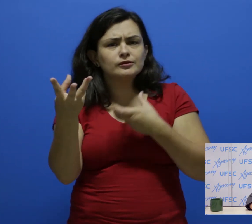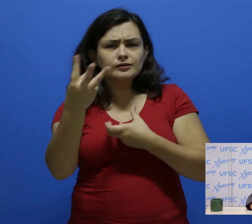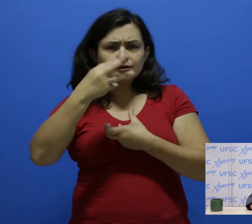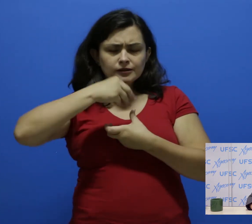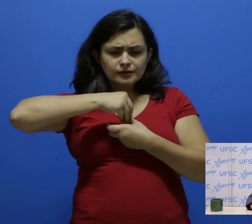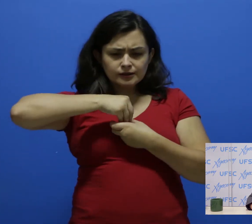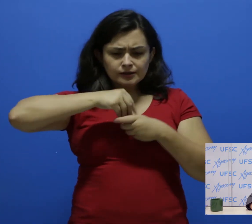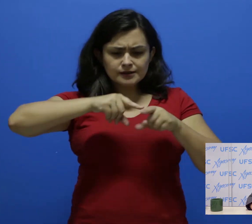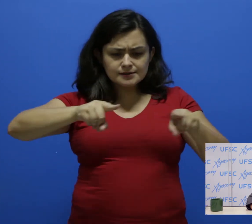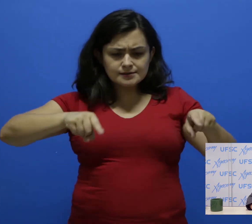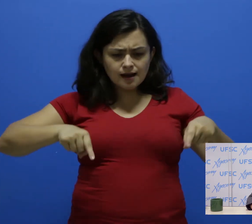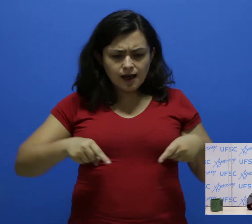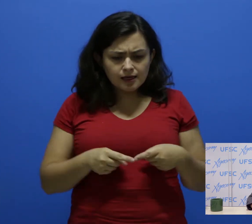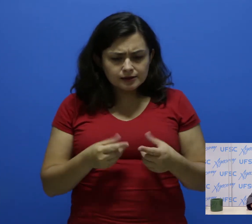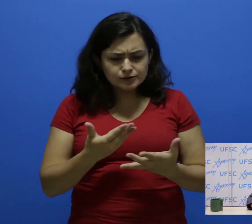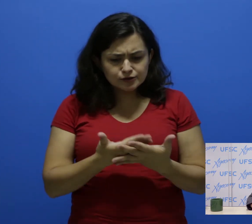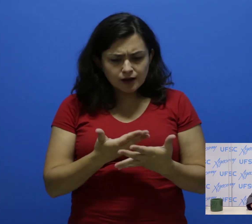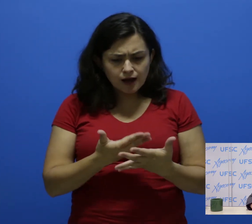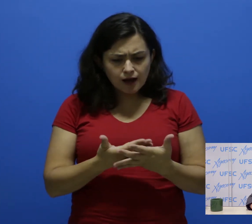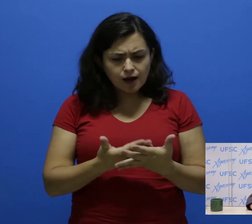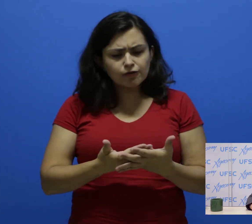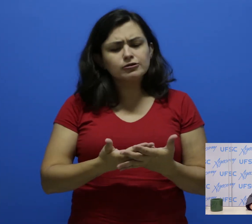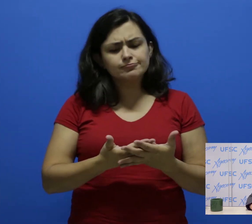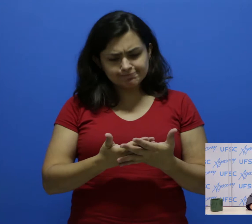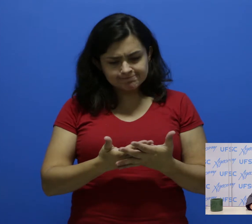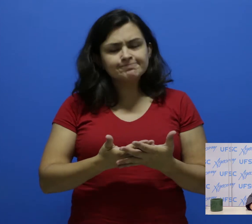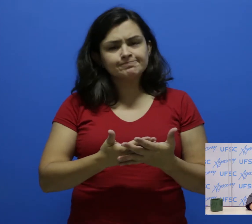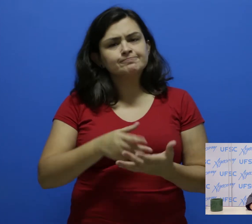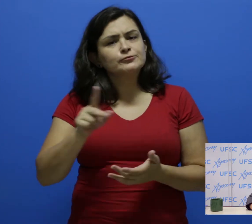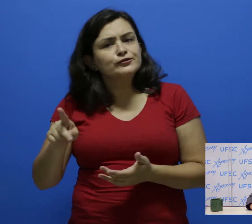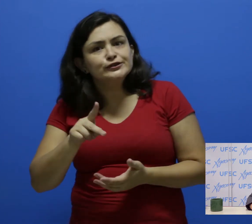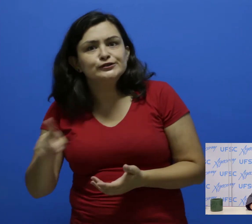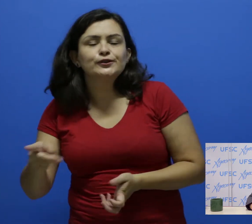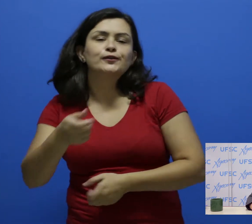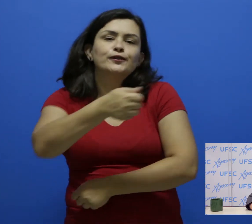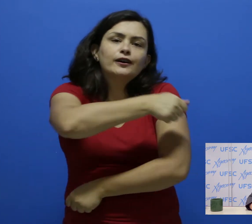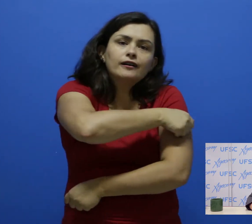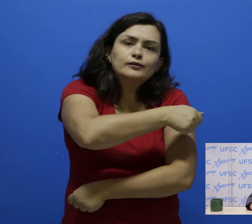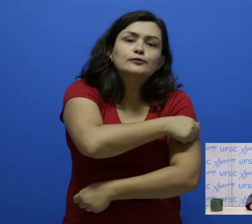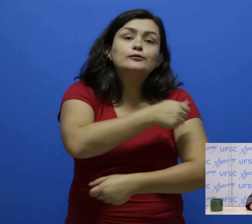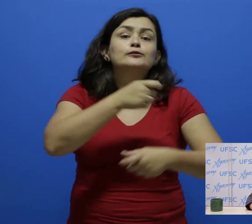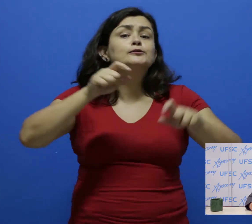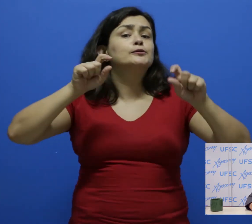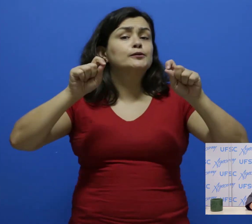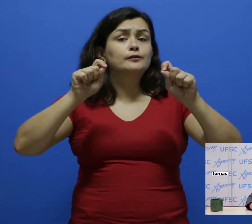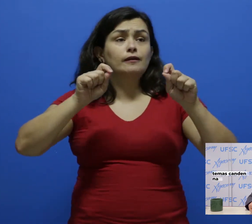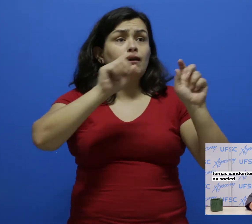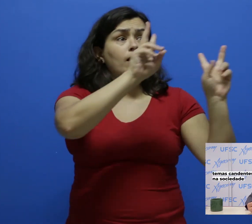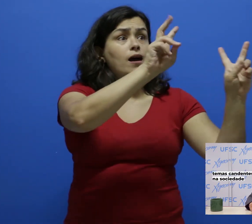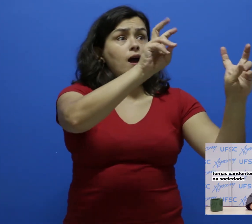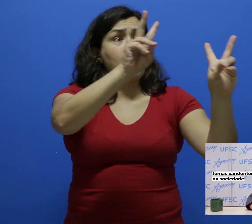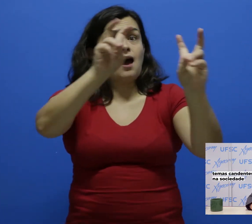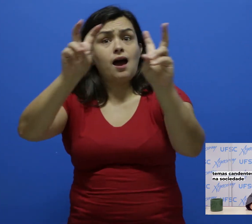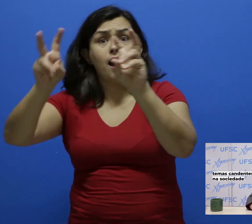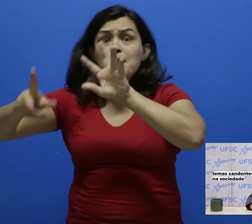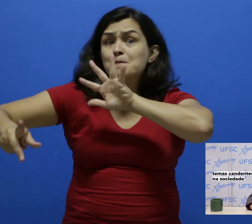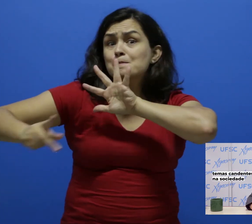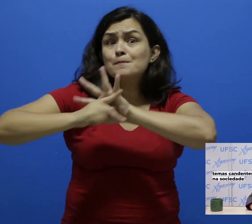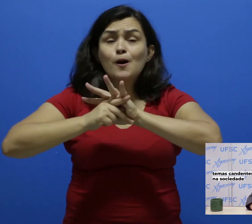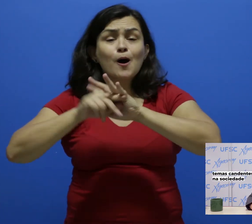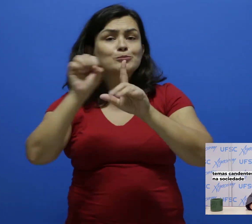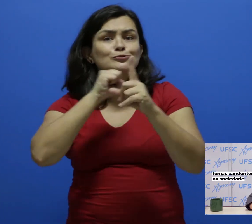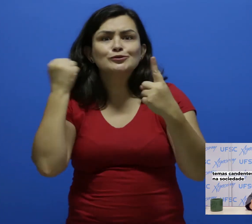aula, o professor e os alunos precisam trazer sempre os temas que estão candentes na